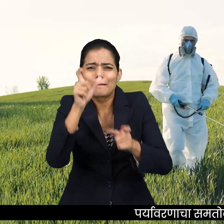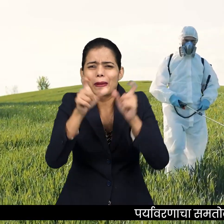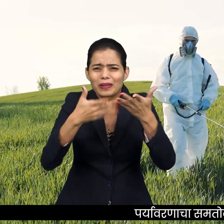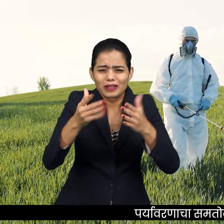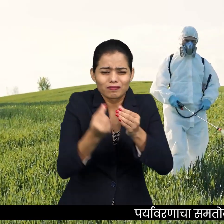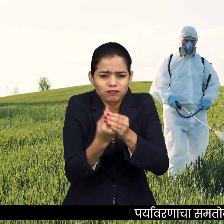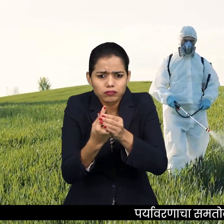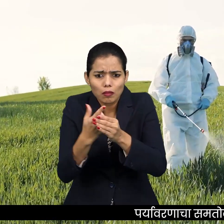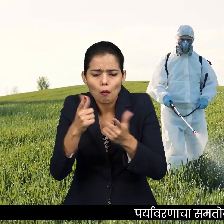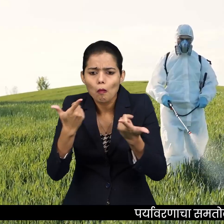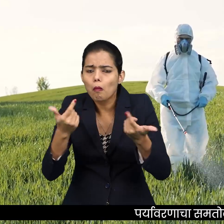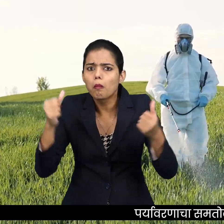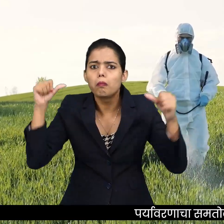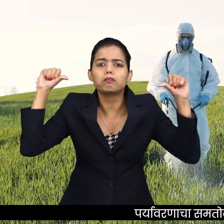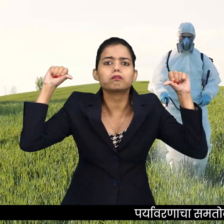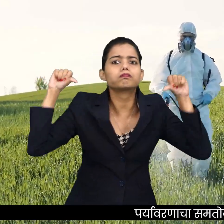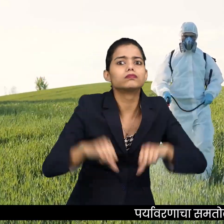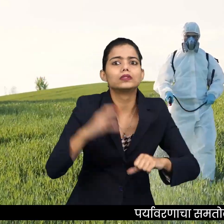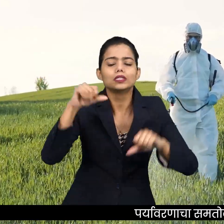आहे.